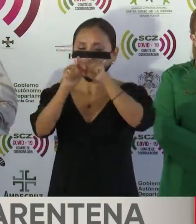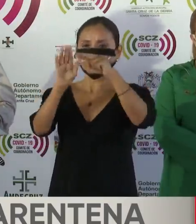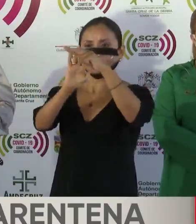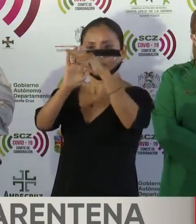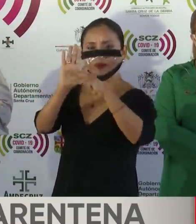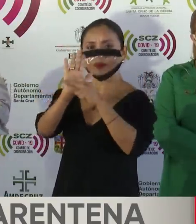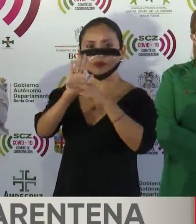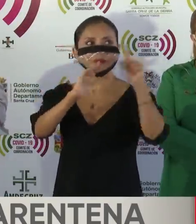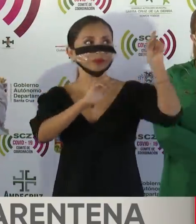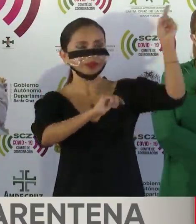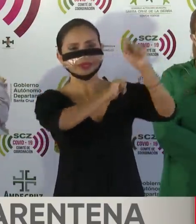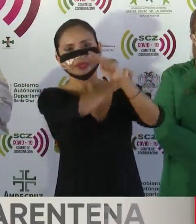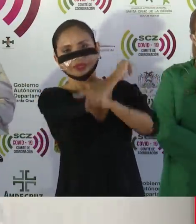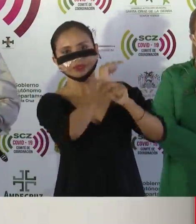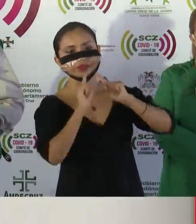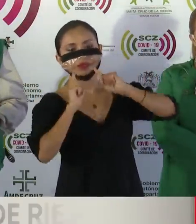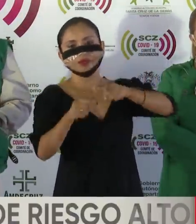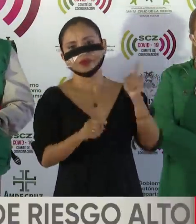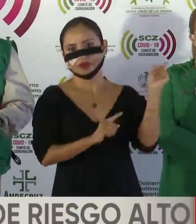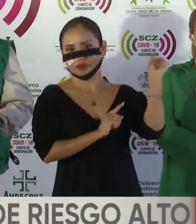nacional.